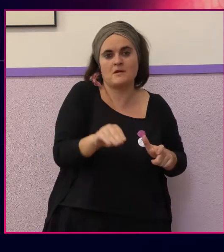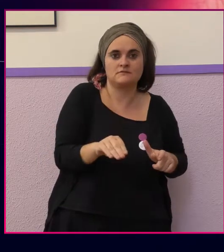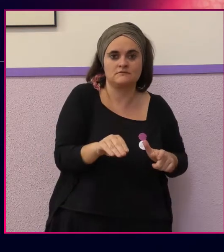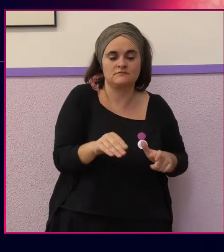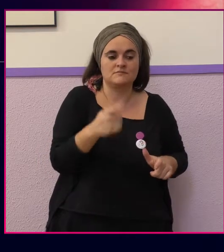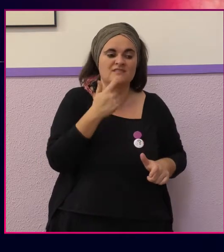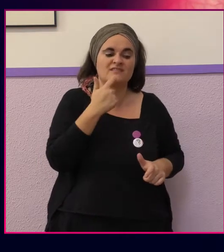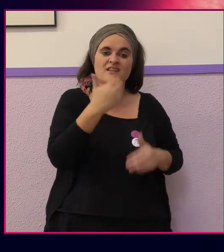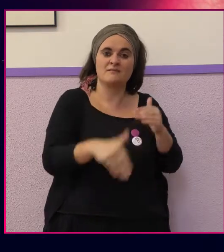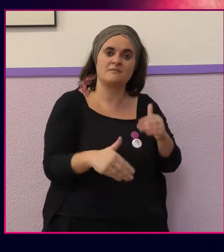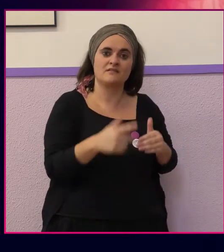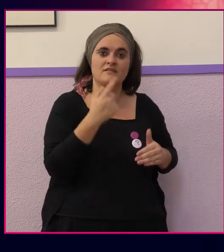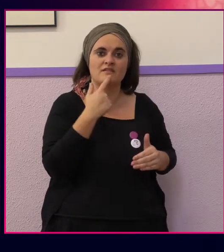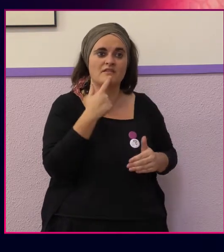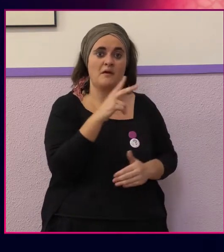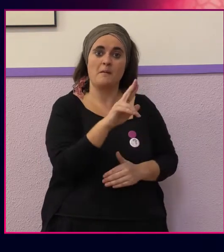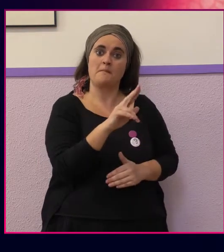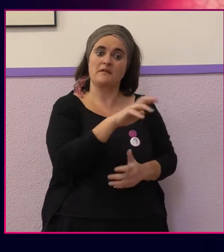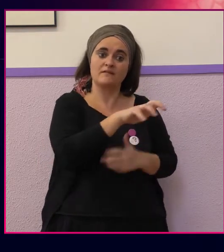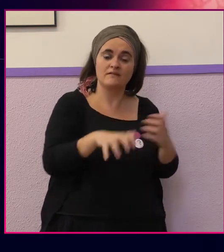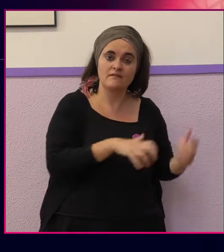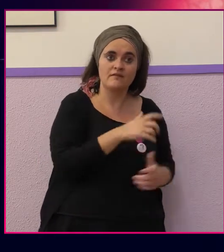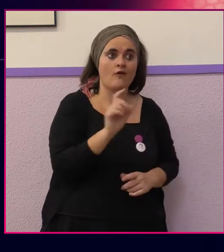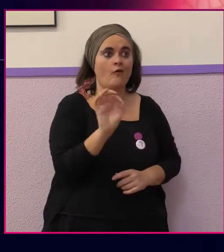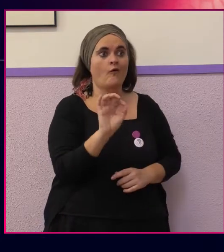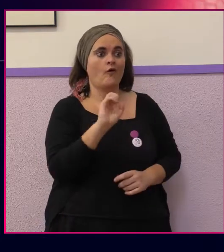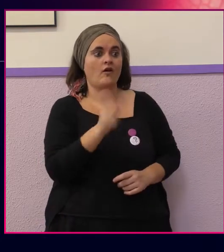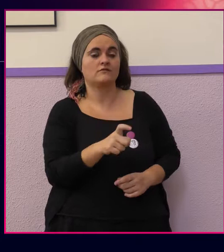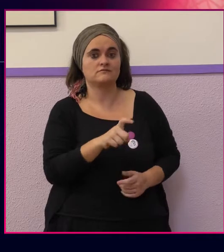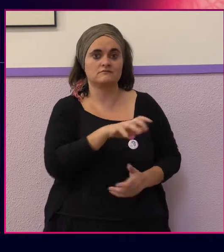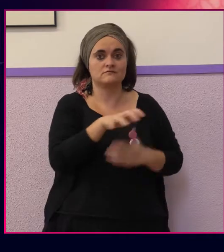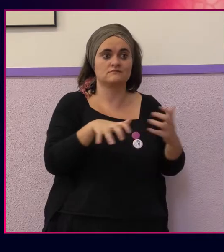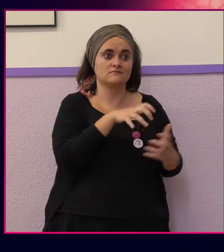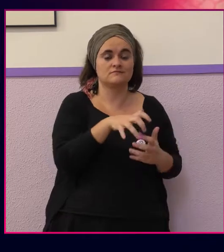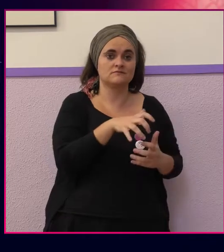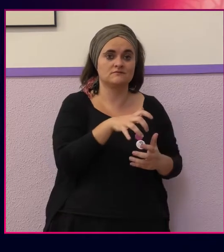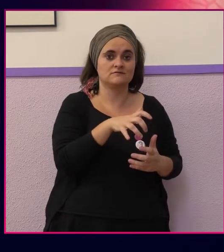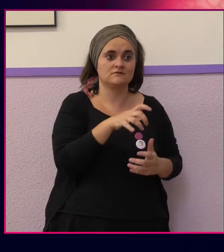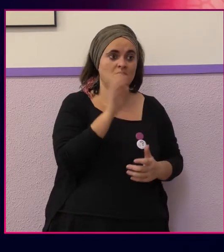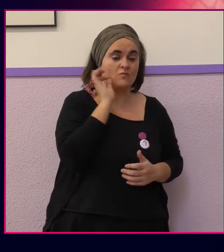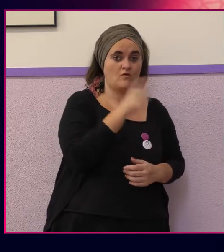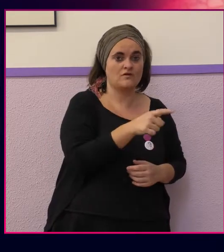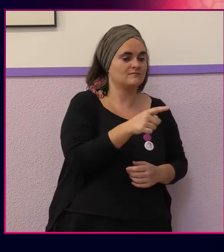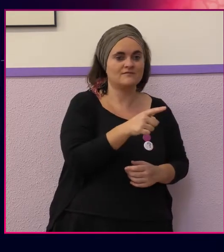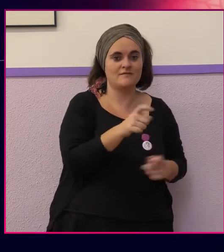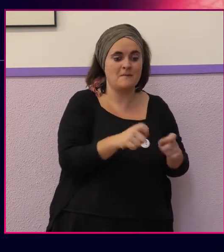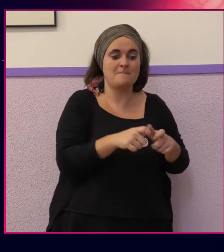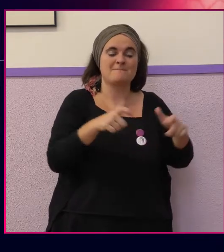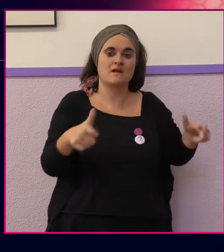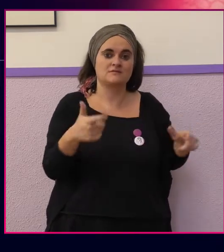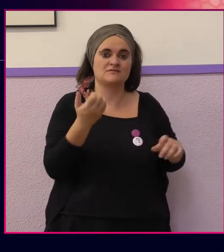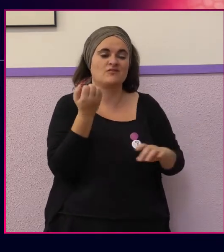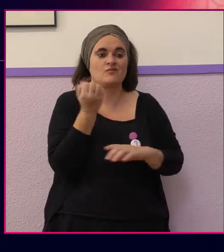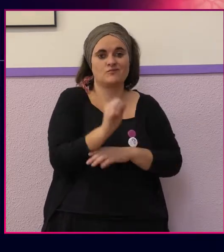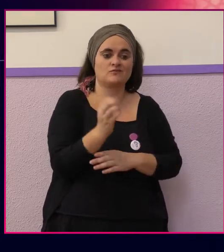gauzatutako indarkeriara mugatzen baita, eta muturreko larritasuna duten erasoak diren